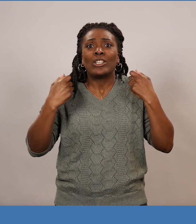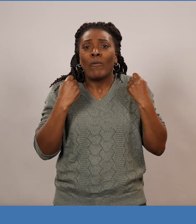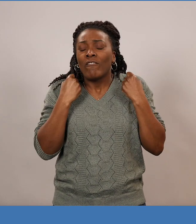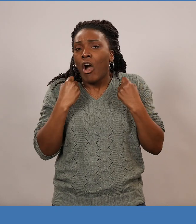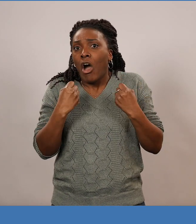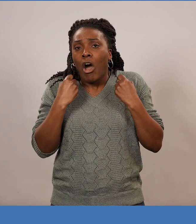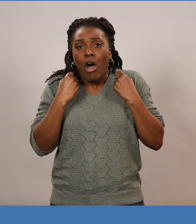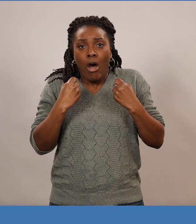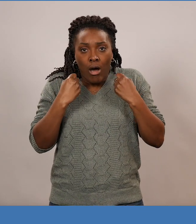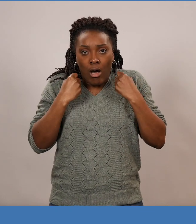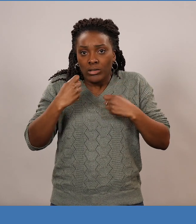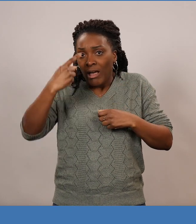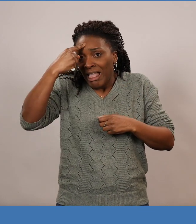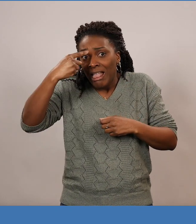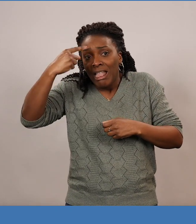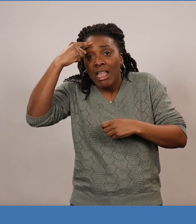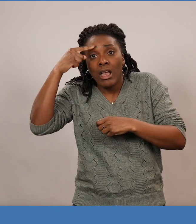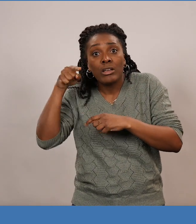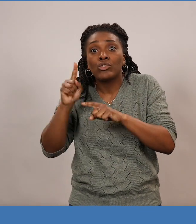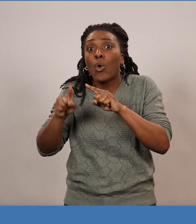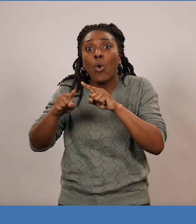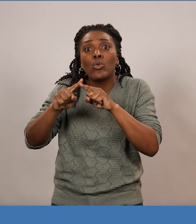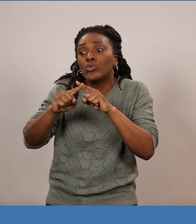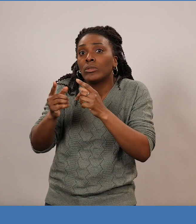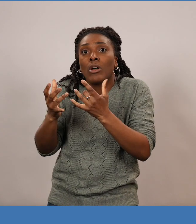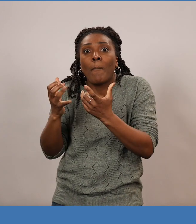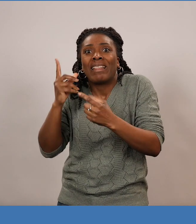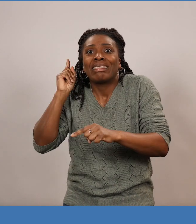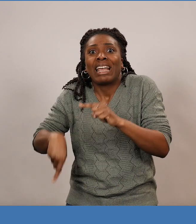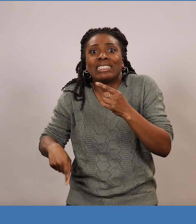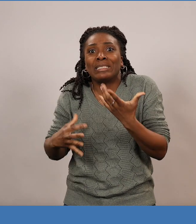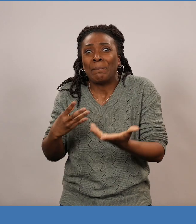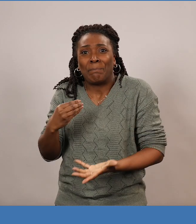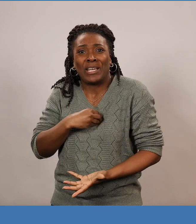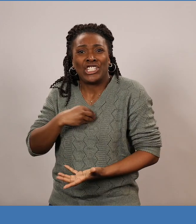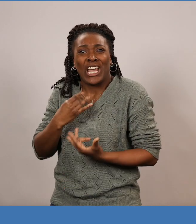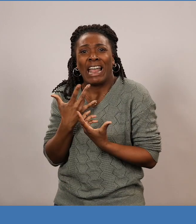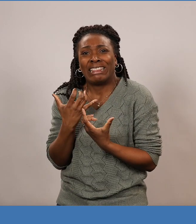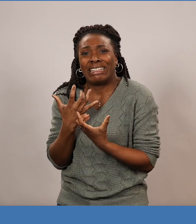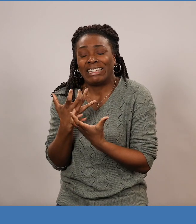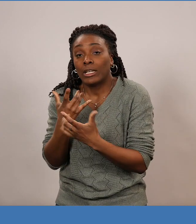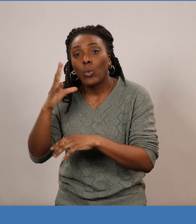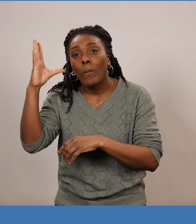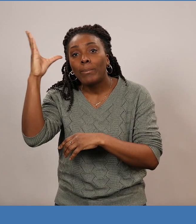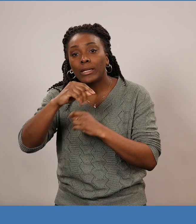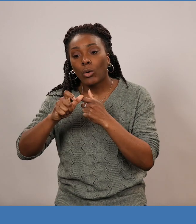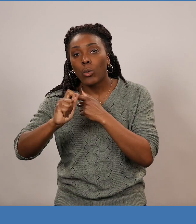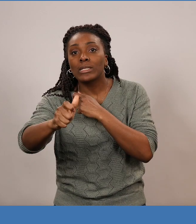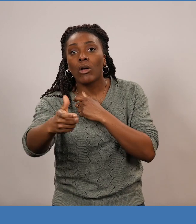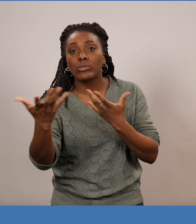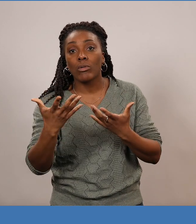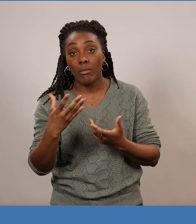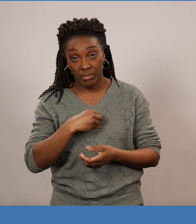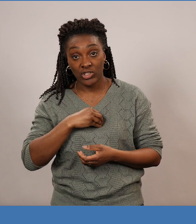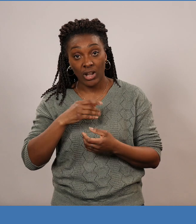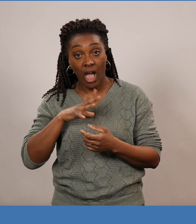vraiment forte, on focalise tellement sur l'objet de la tentation, sur le fruit défendu, qu'on oublie les conséquences futures que